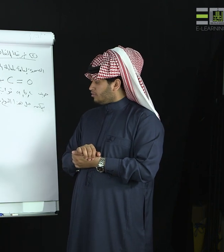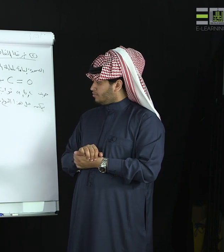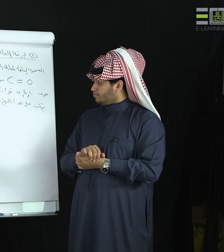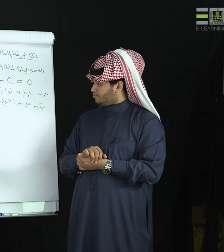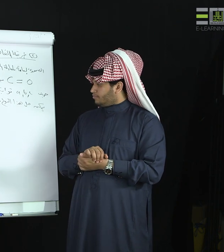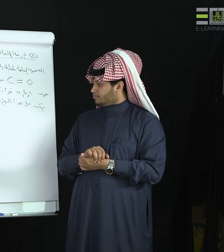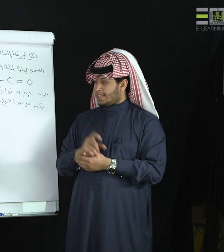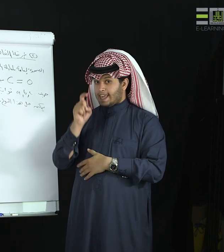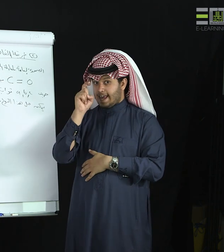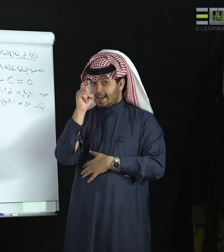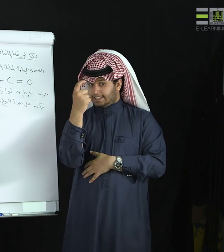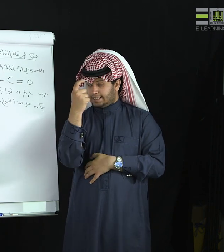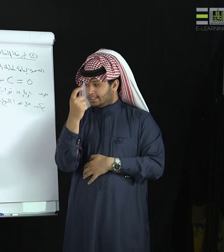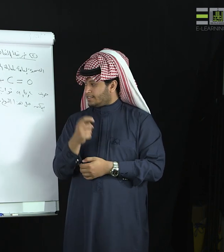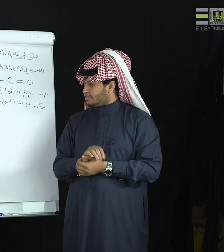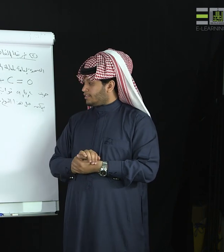X